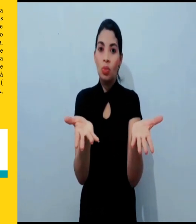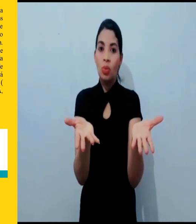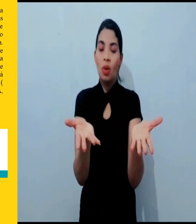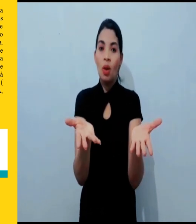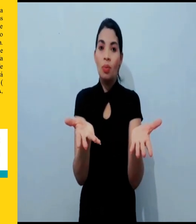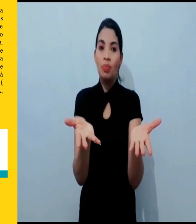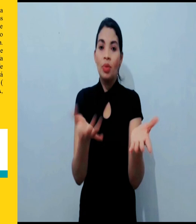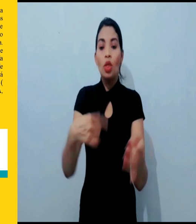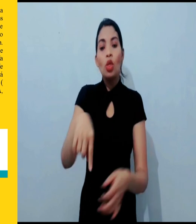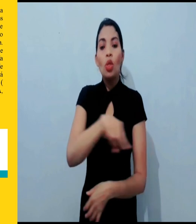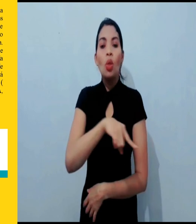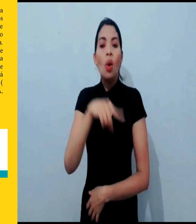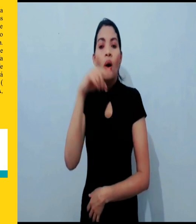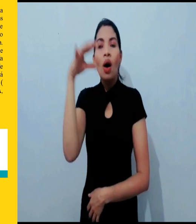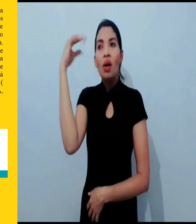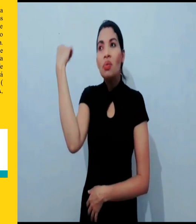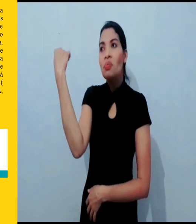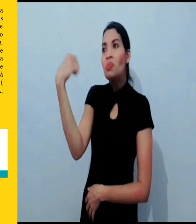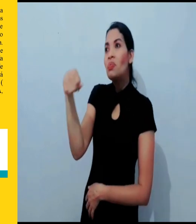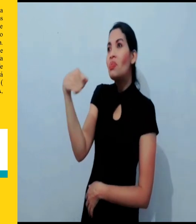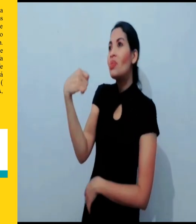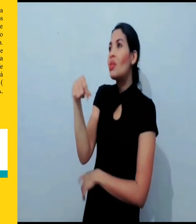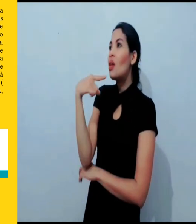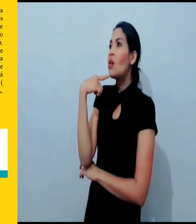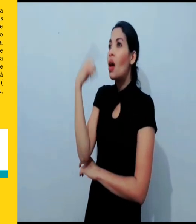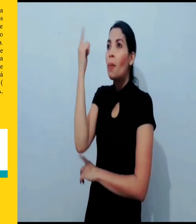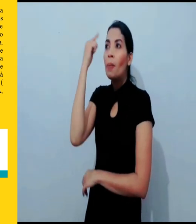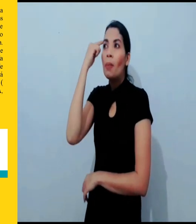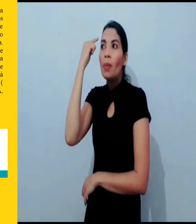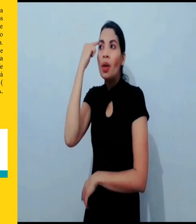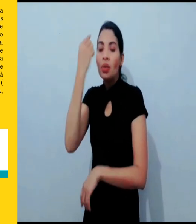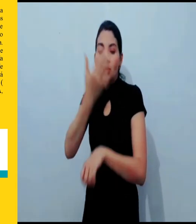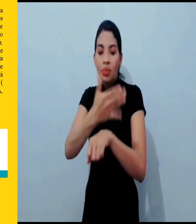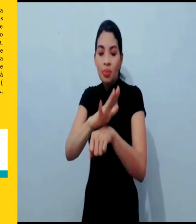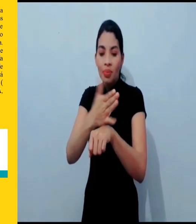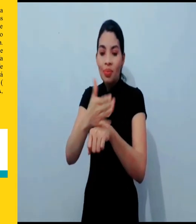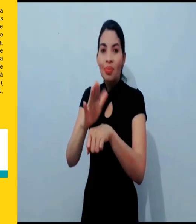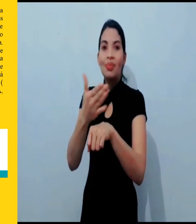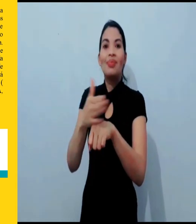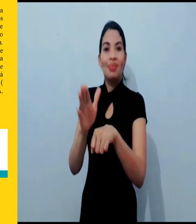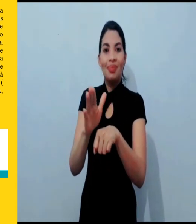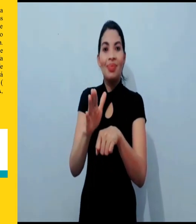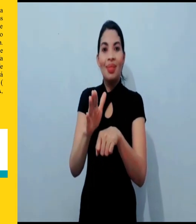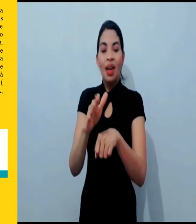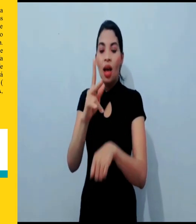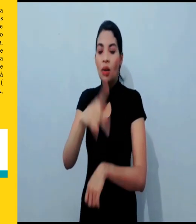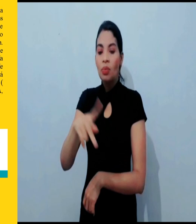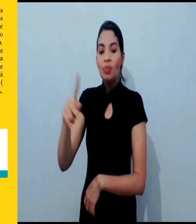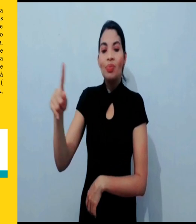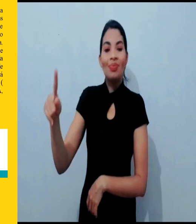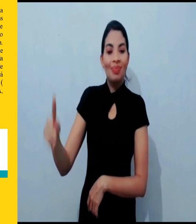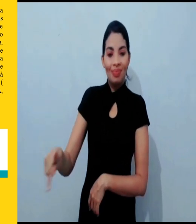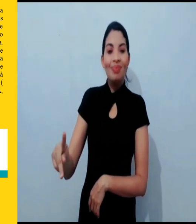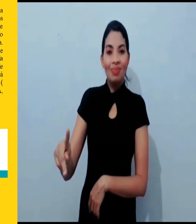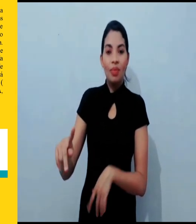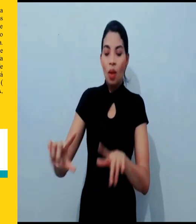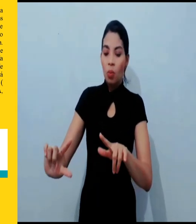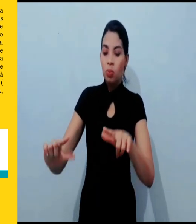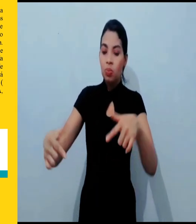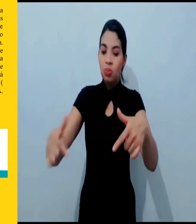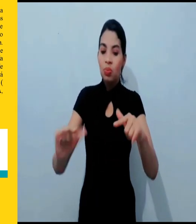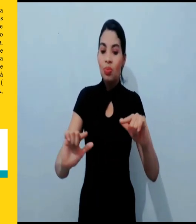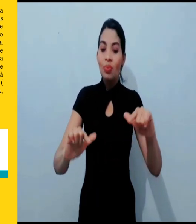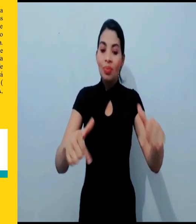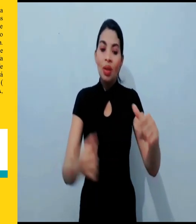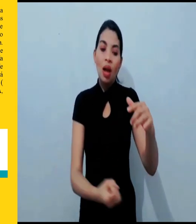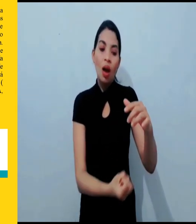desse contexto, é que precisa-se repensar a praxis docente para assim criar